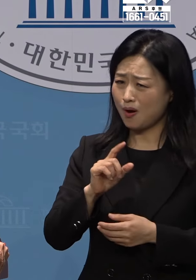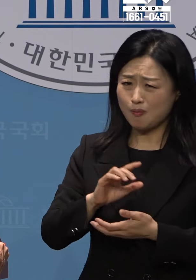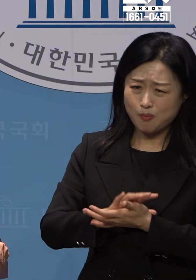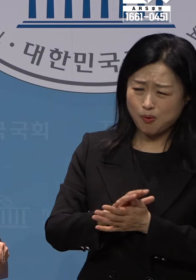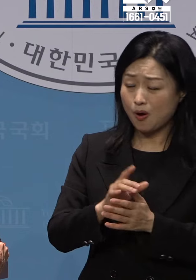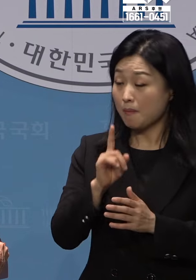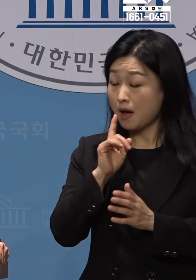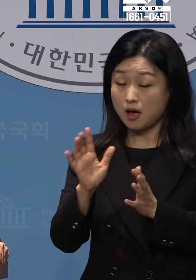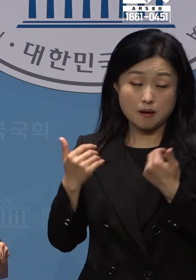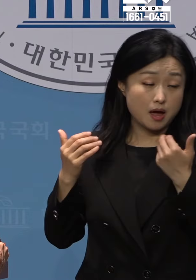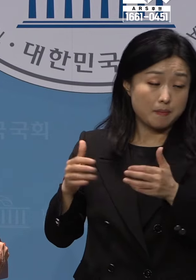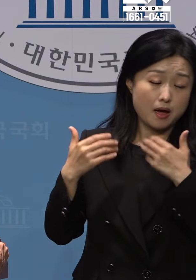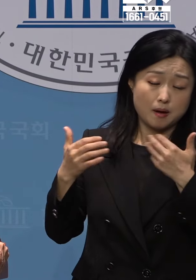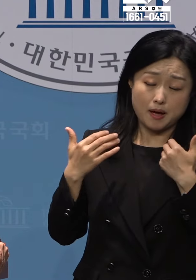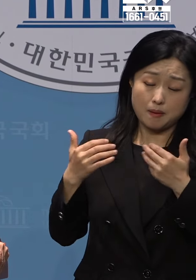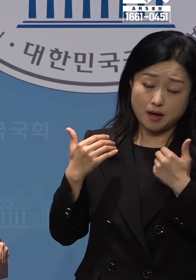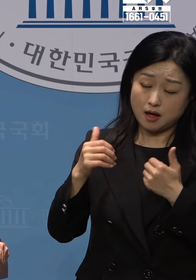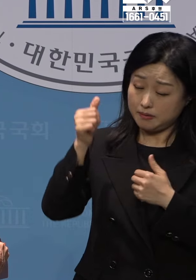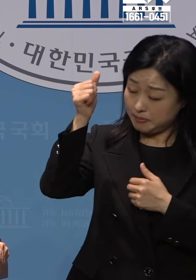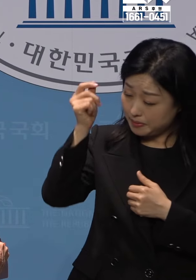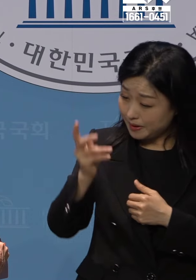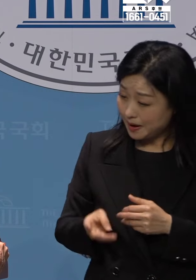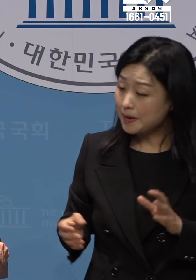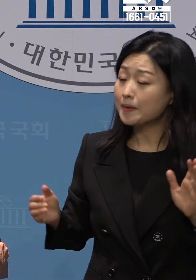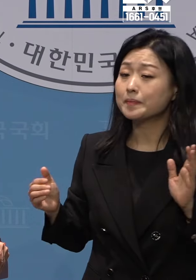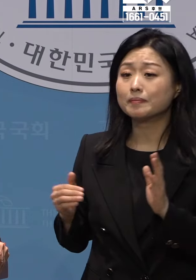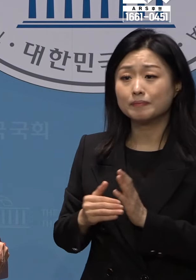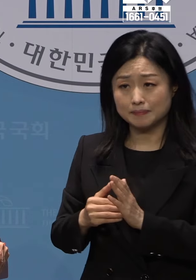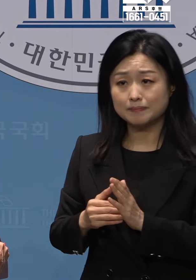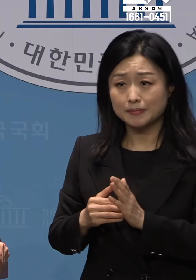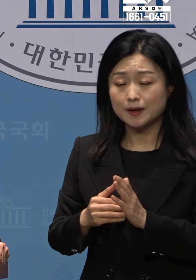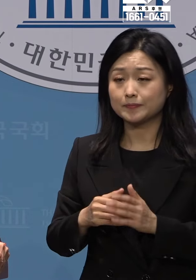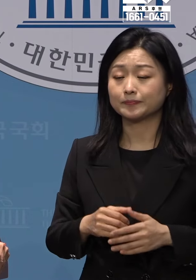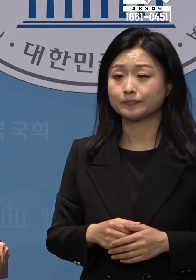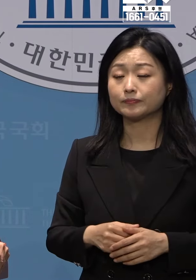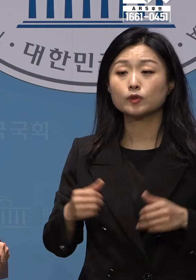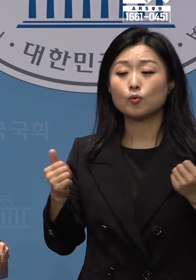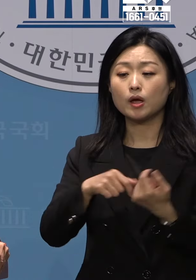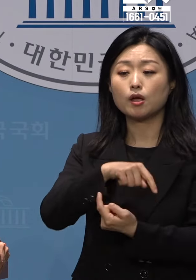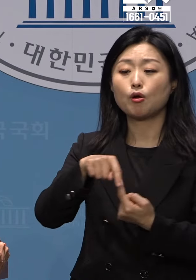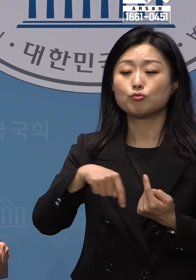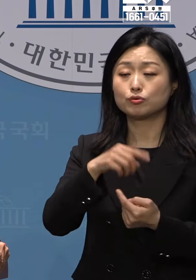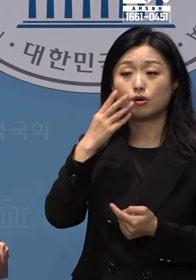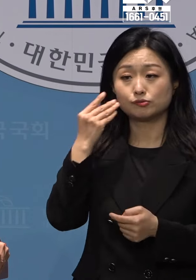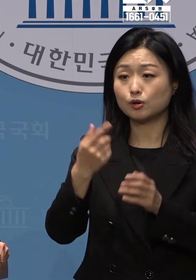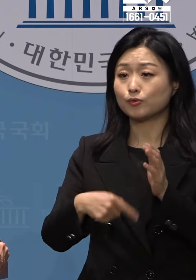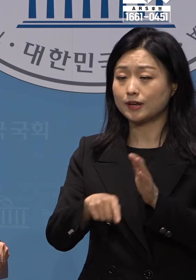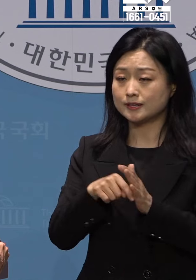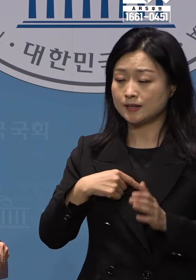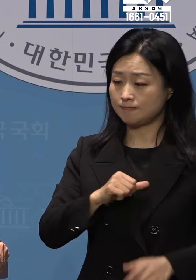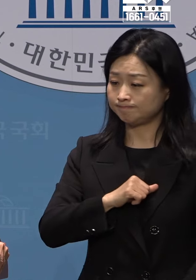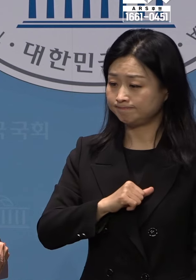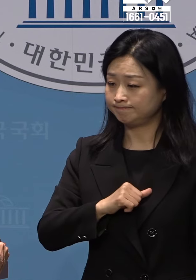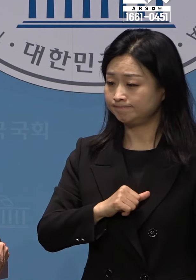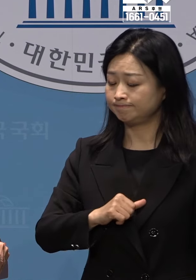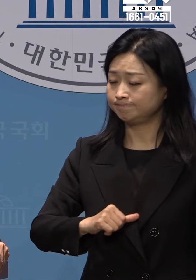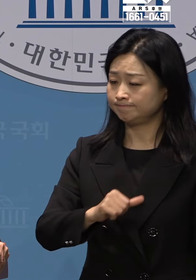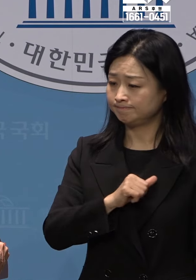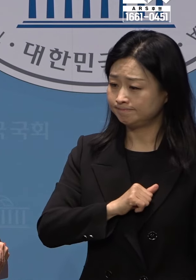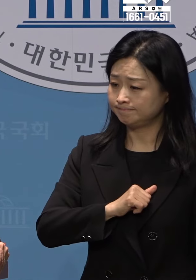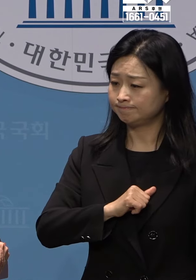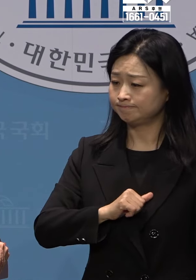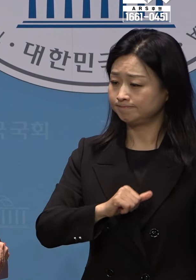등 모욕적인 발언을 하는 경우도 허다했습니다. 원만한 위원회 운영을 위해 최대한 인내하였습니다.